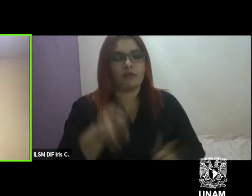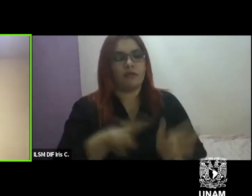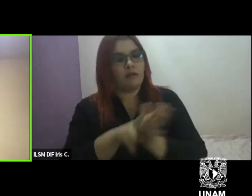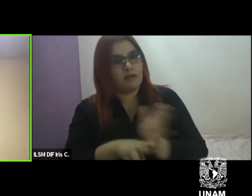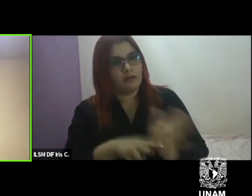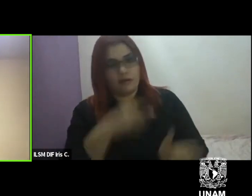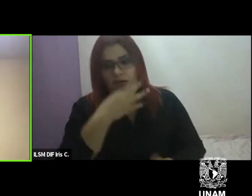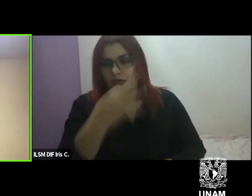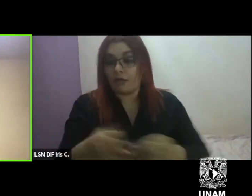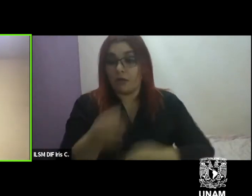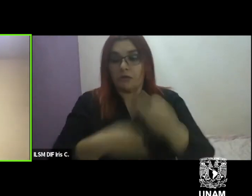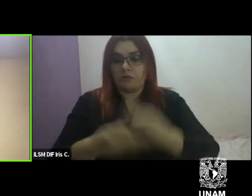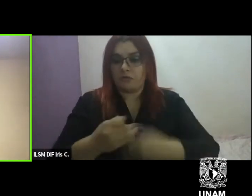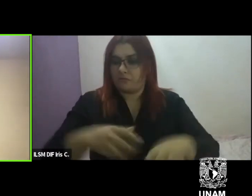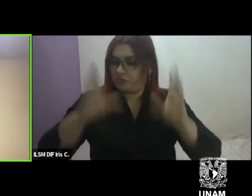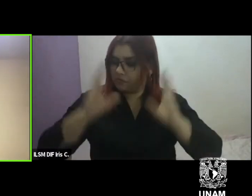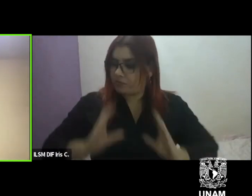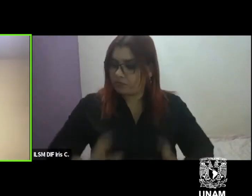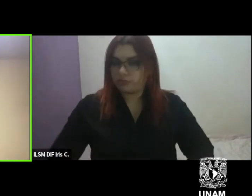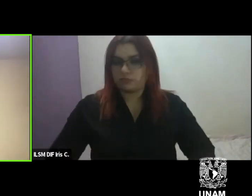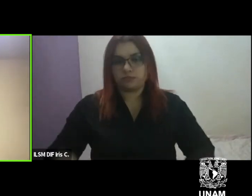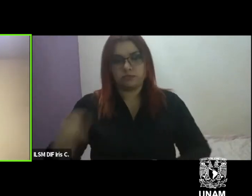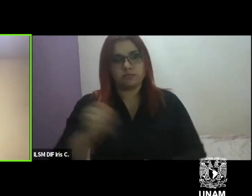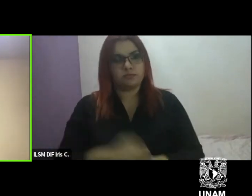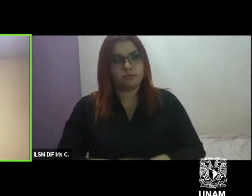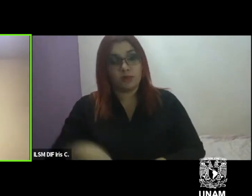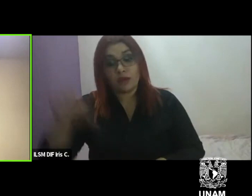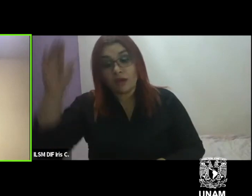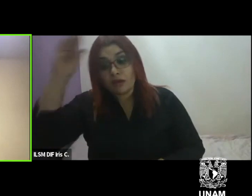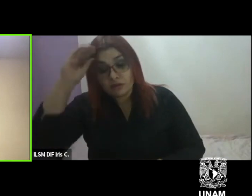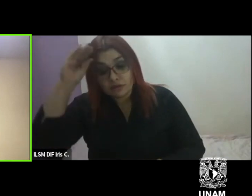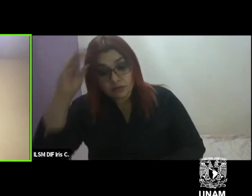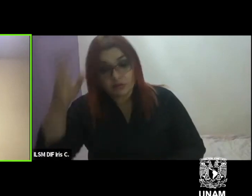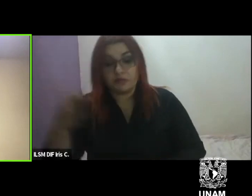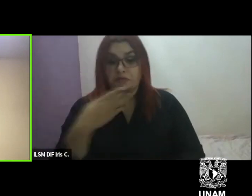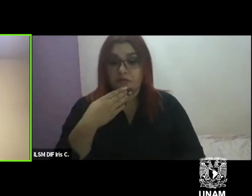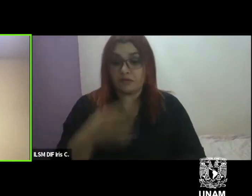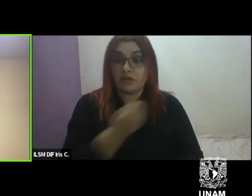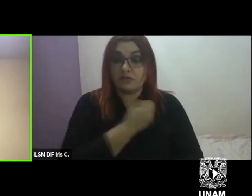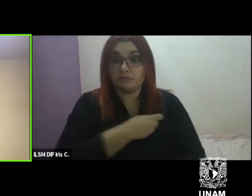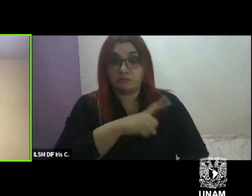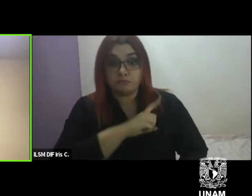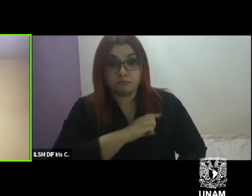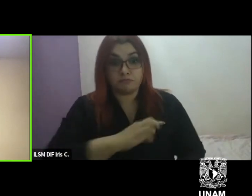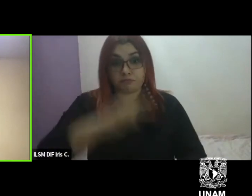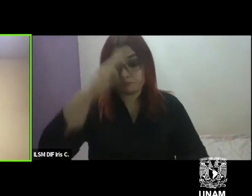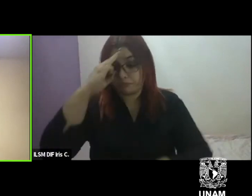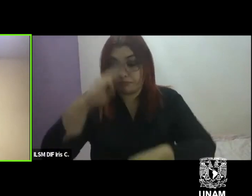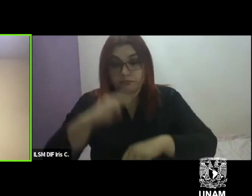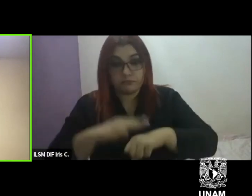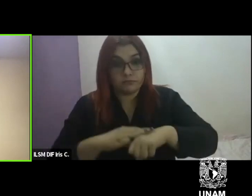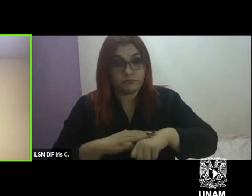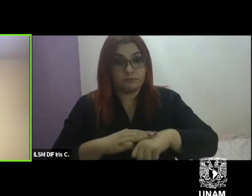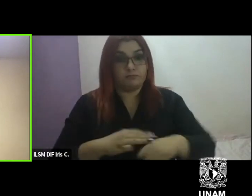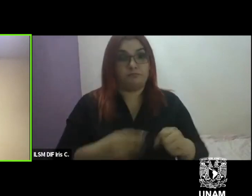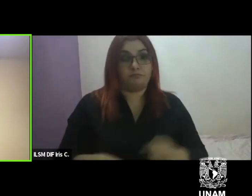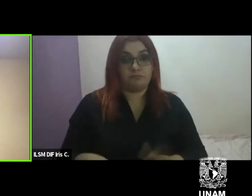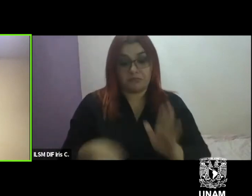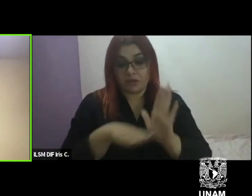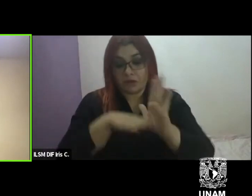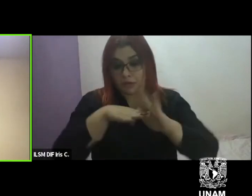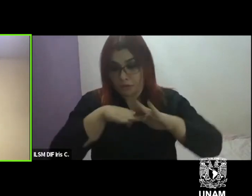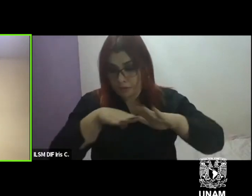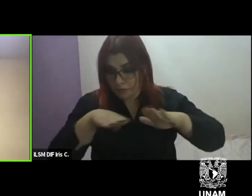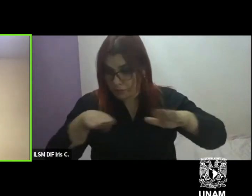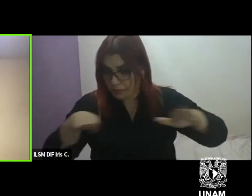órganos y sentidos, un coeficiente intelectual promedio, buena salud mental y comunicación verbal fluida y coherente.